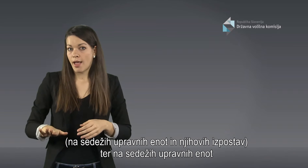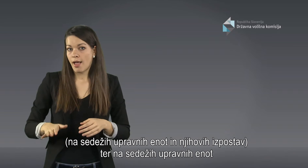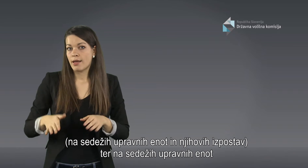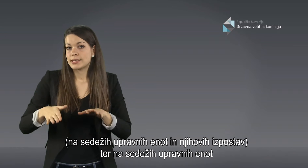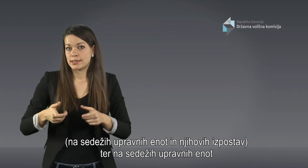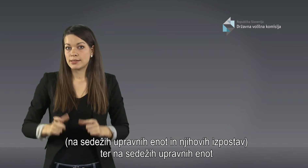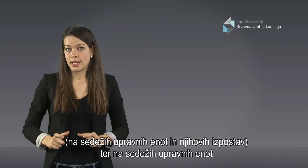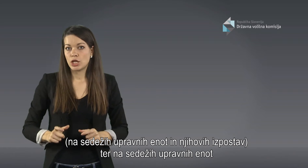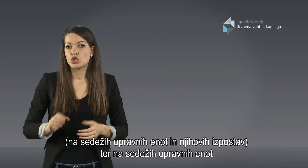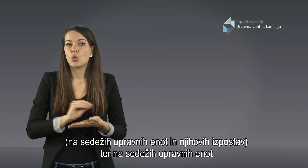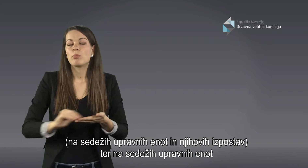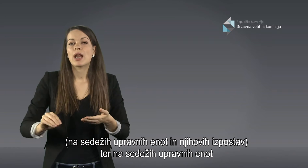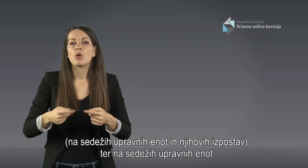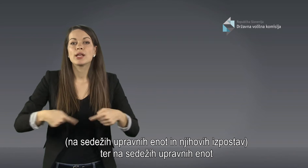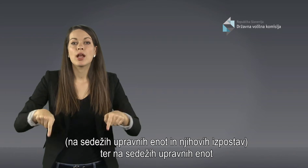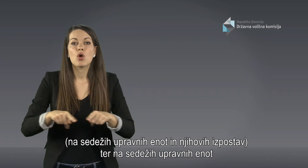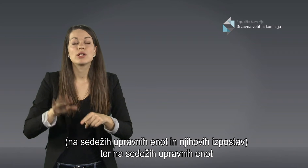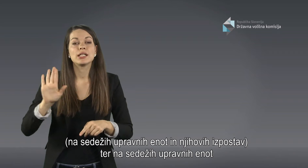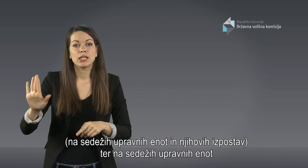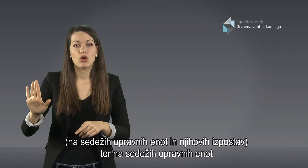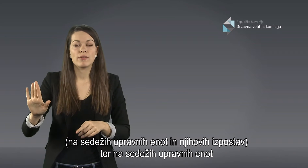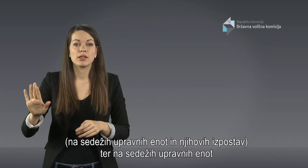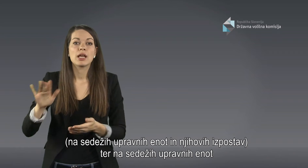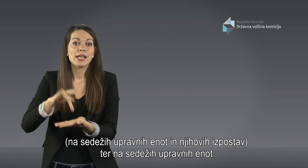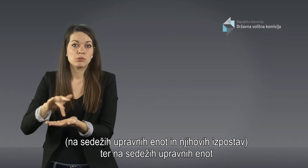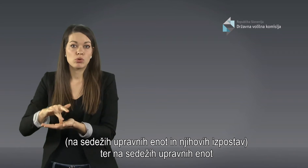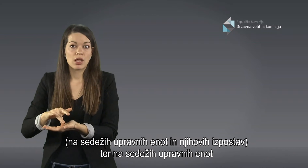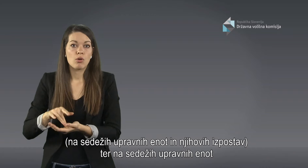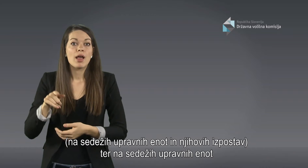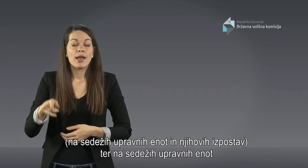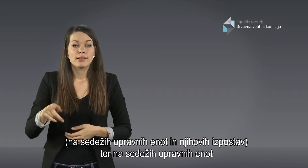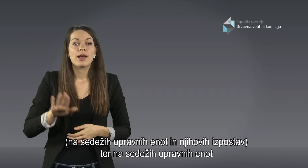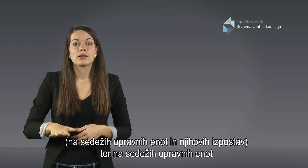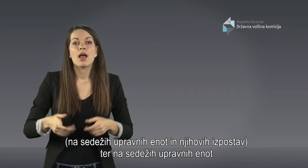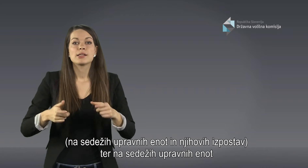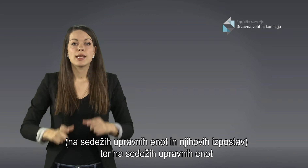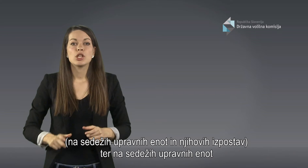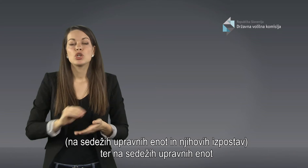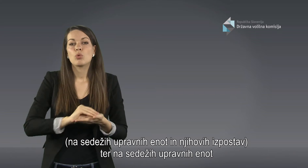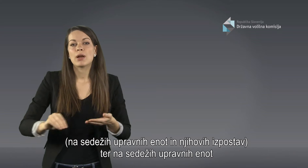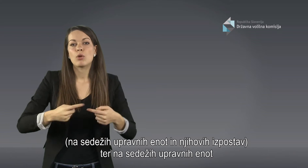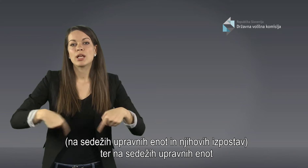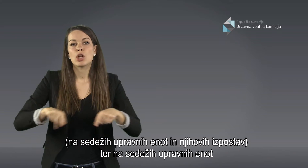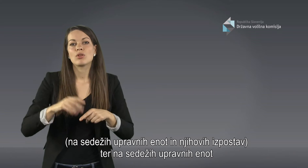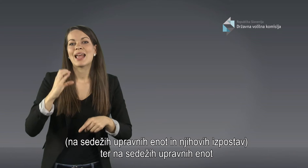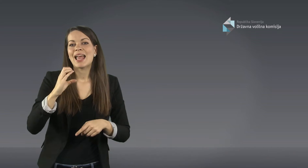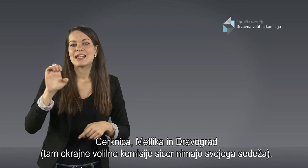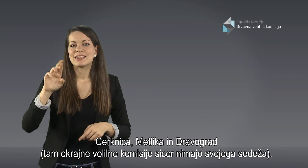na sedežih upravnih enot Cerknica, Metlika in Dravograd. Tam okrajne volilne komisije sicer nimajo